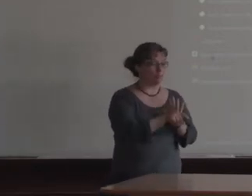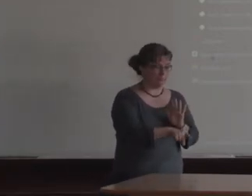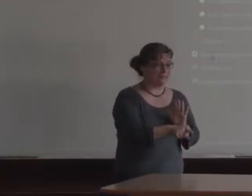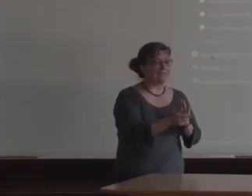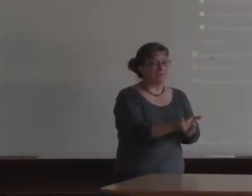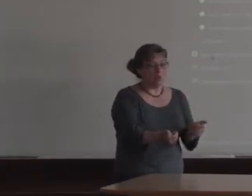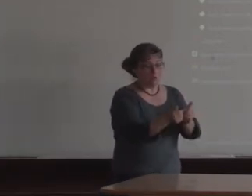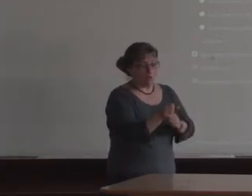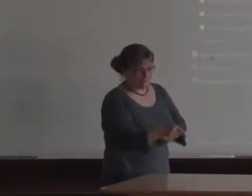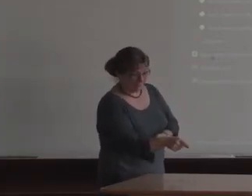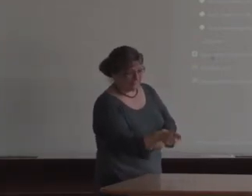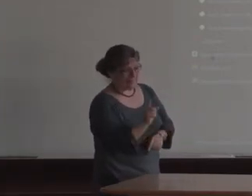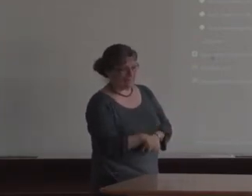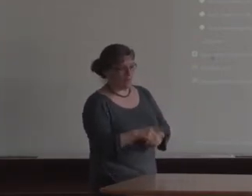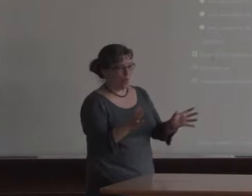type-là soit levée.